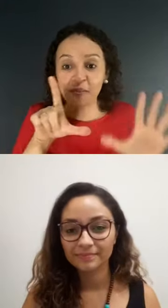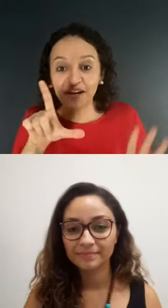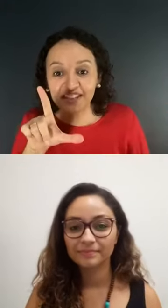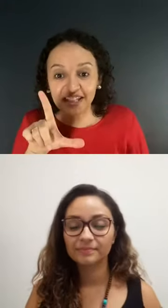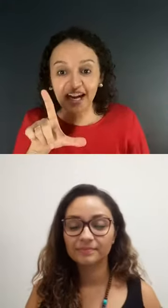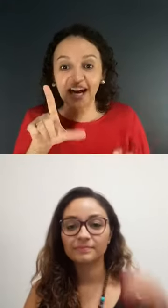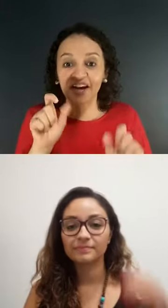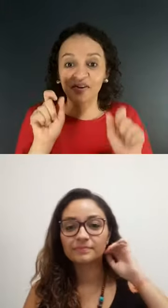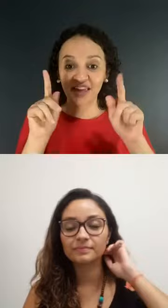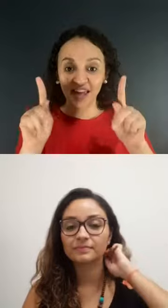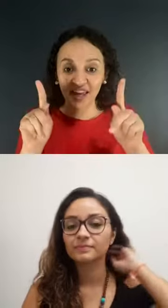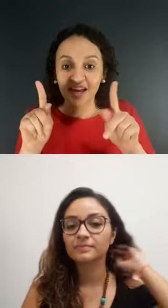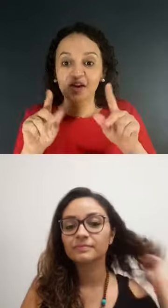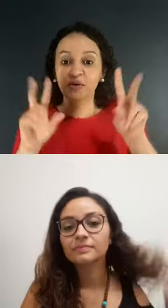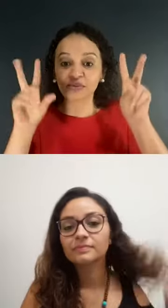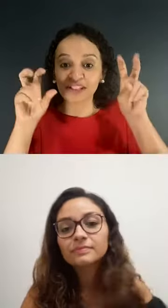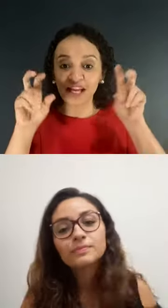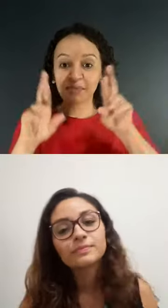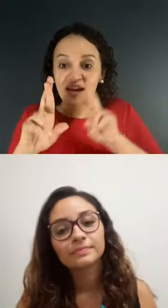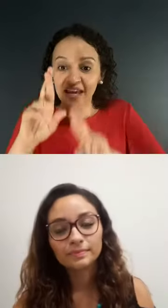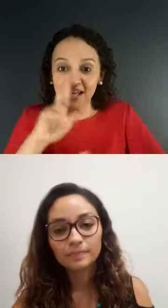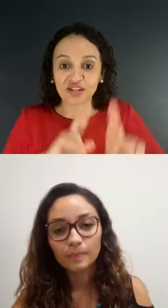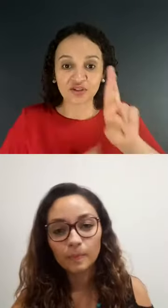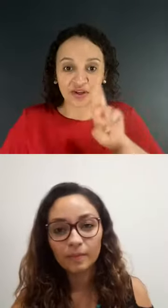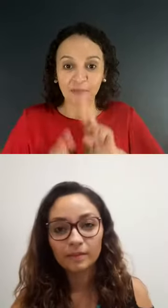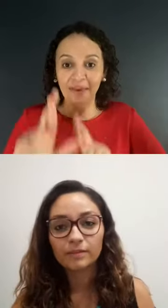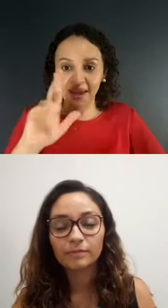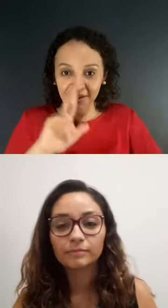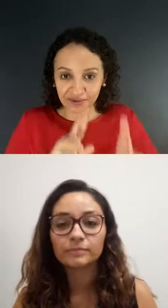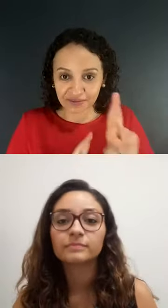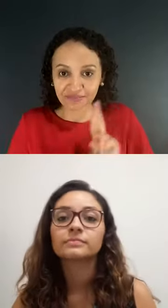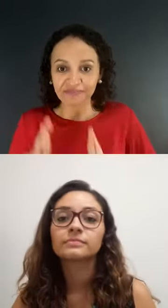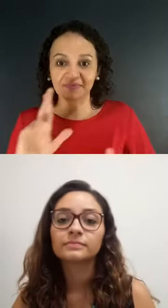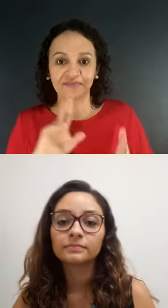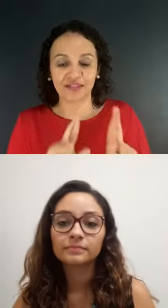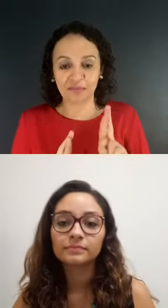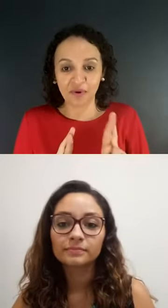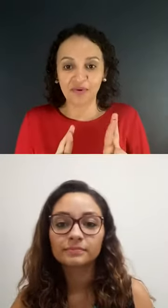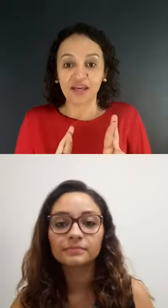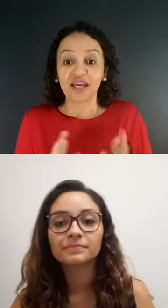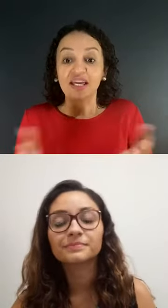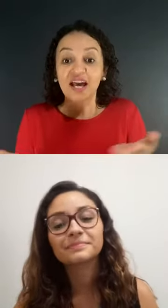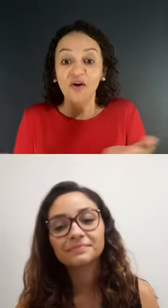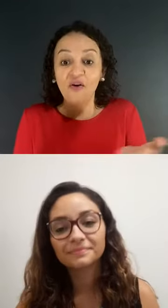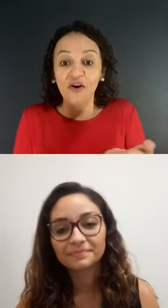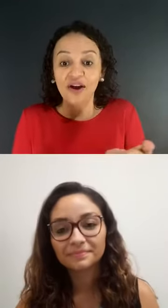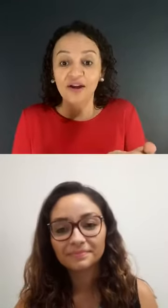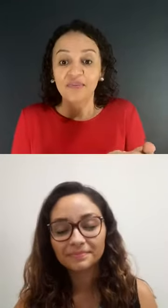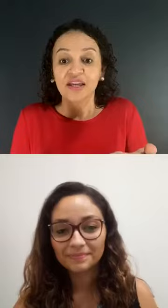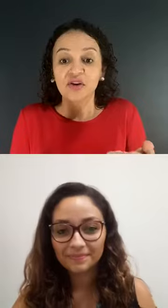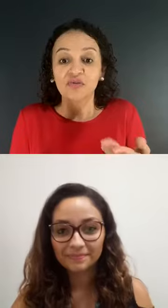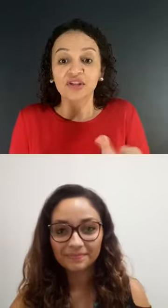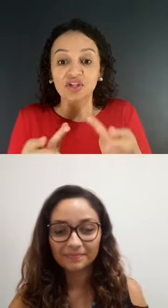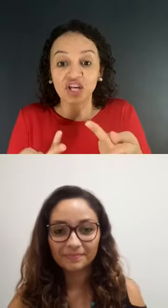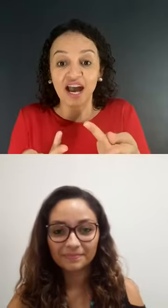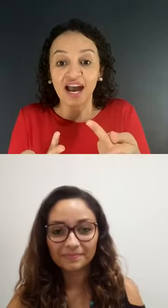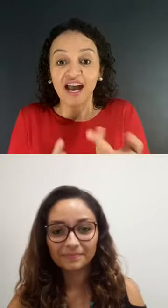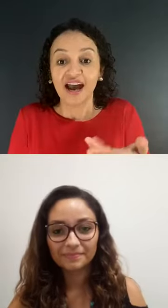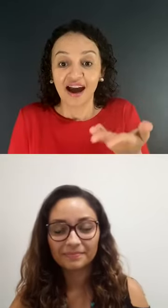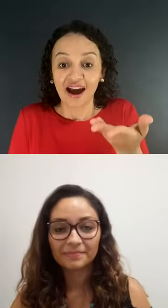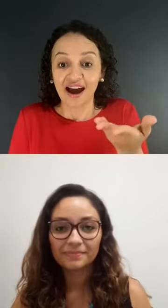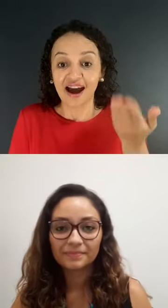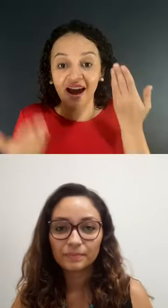live, compartilhar, ok? Com o tema relacionamento, tá bom? E agora eu vou